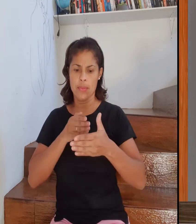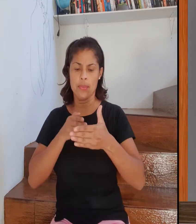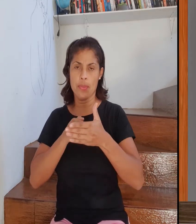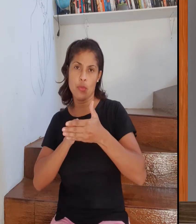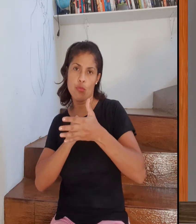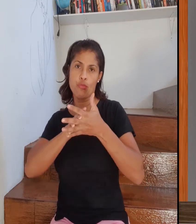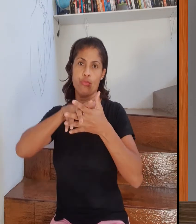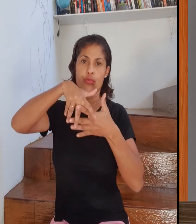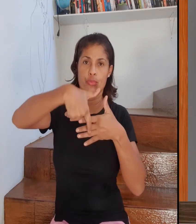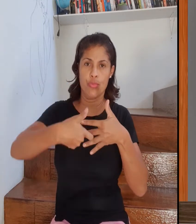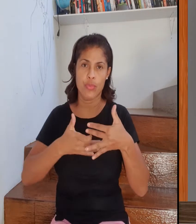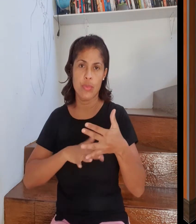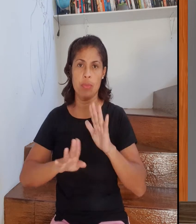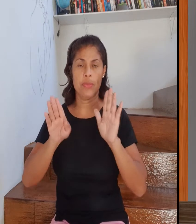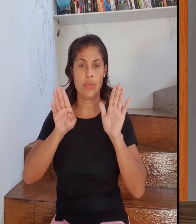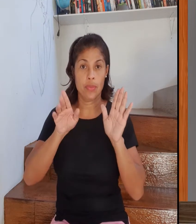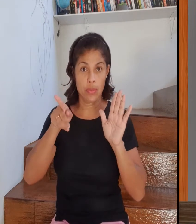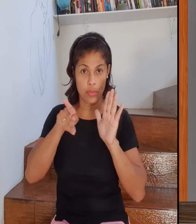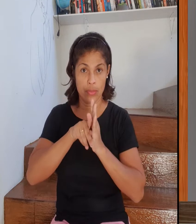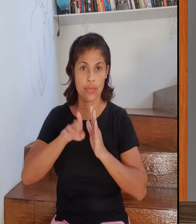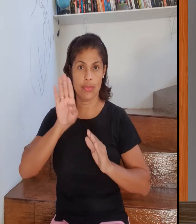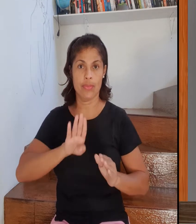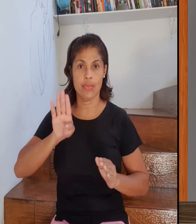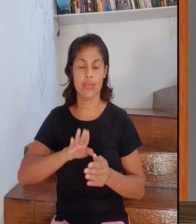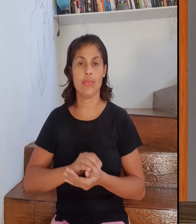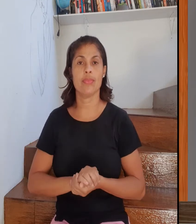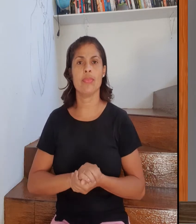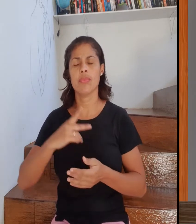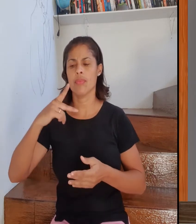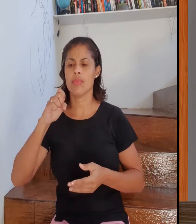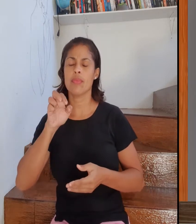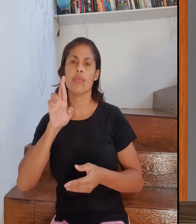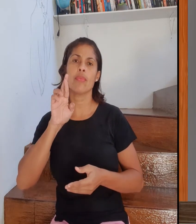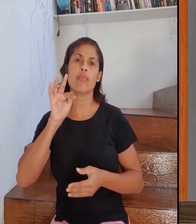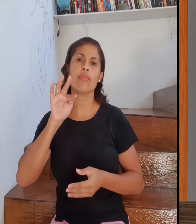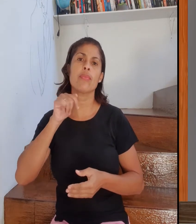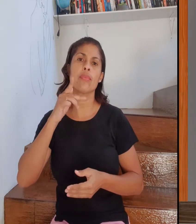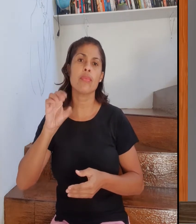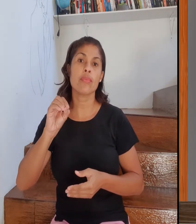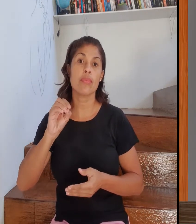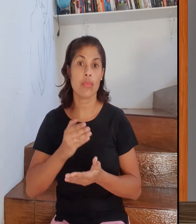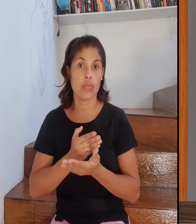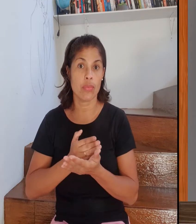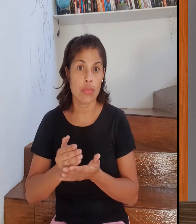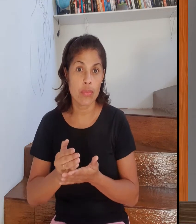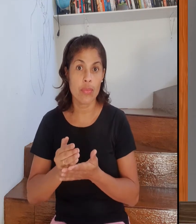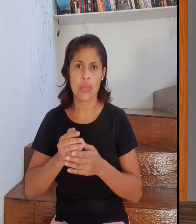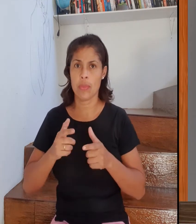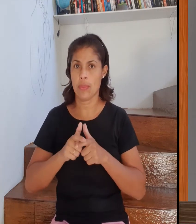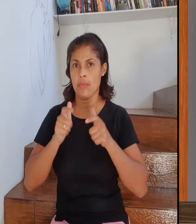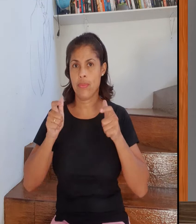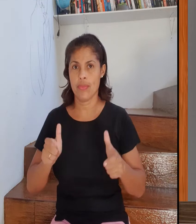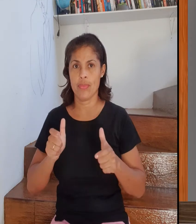barreiras biológicas. Com relação à perfusão, inicialmente, órgãos e tecidos com maior